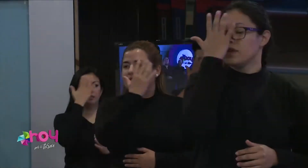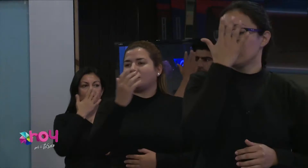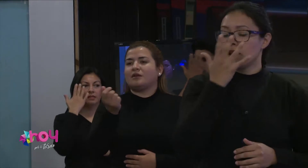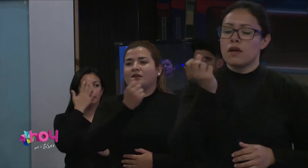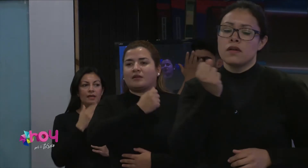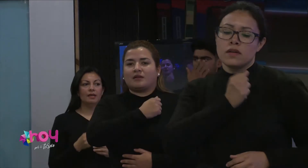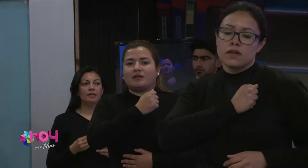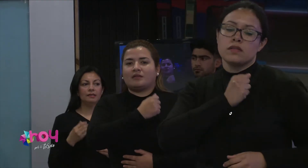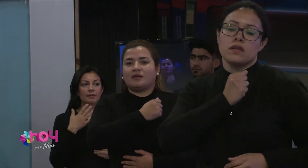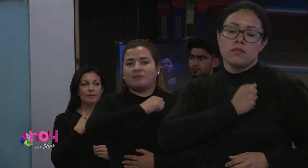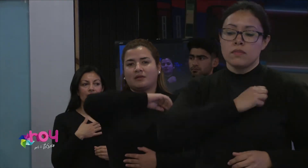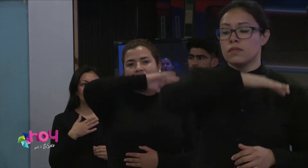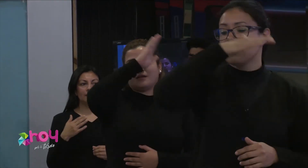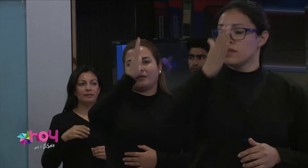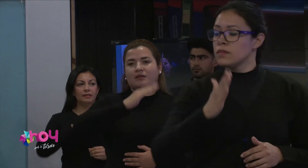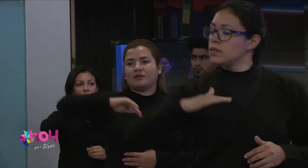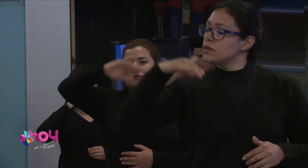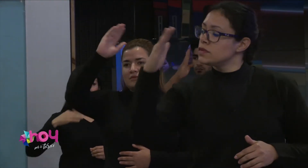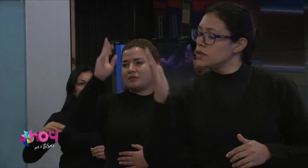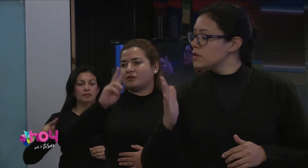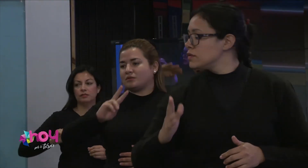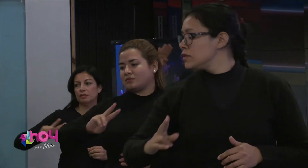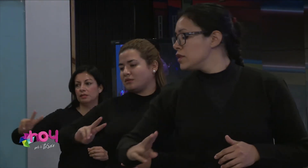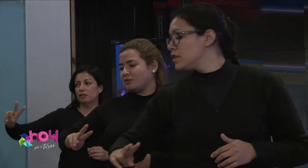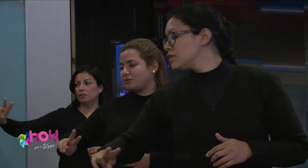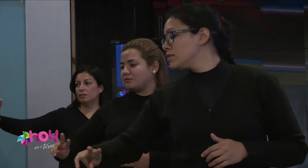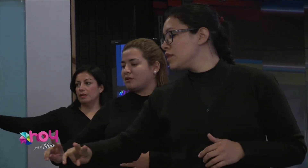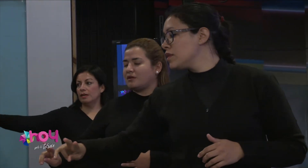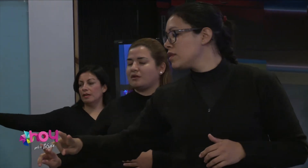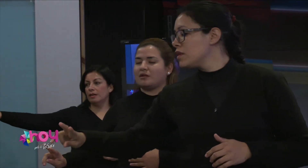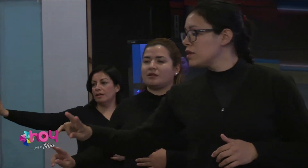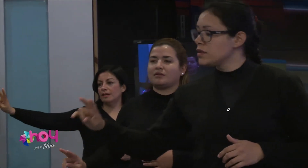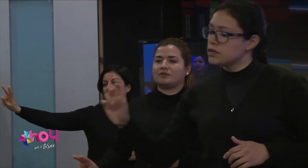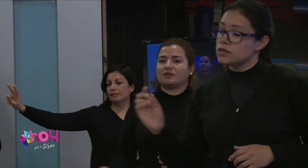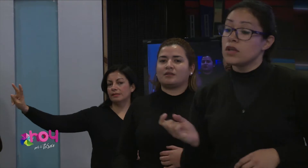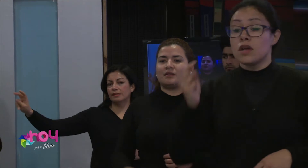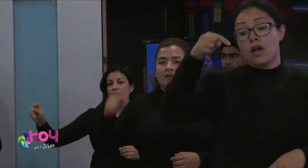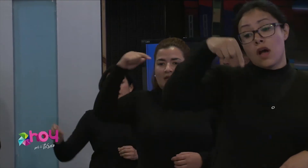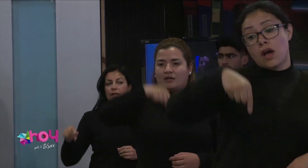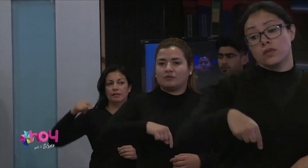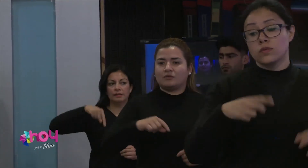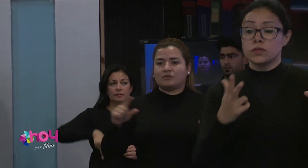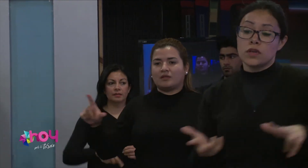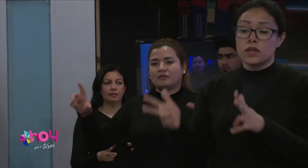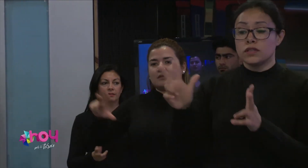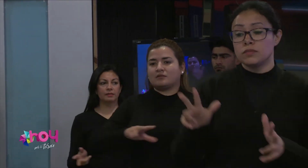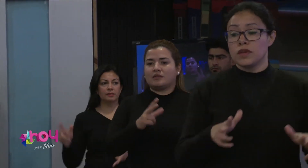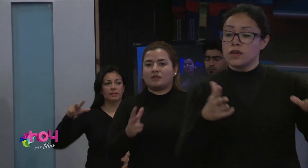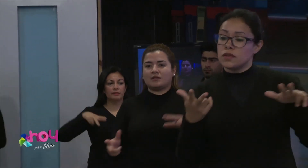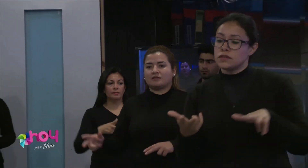Morenita, Catamarca de los cerros y los valles, a tu sangre